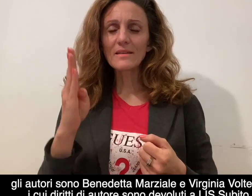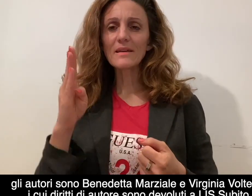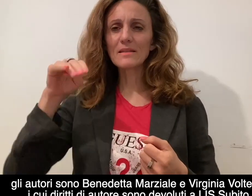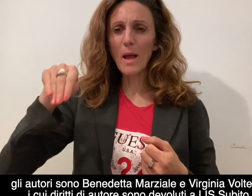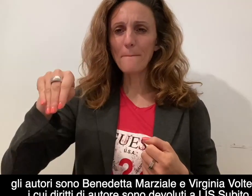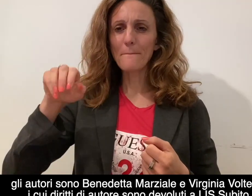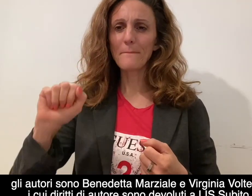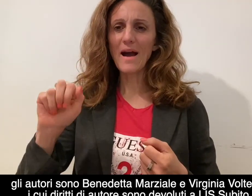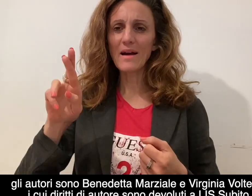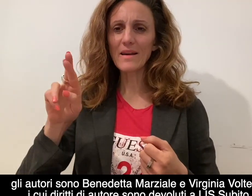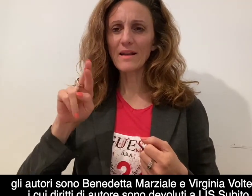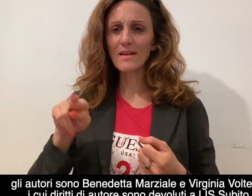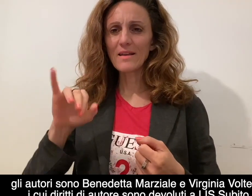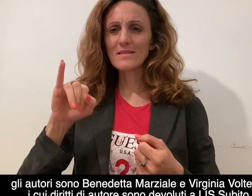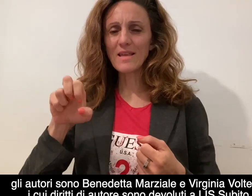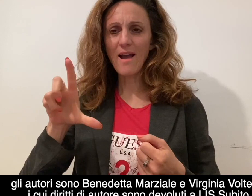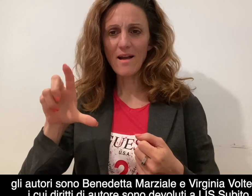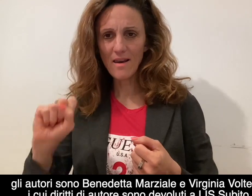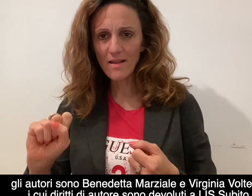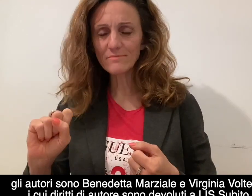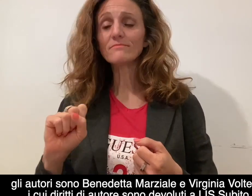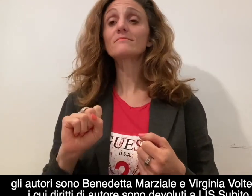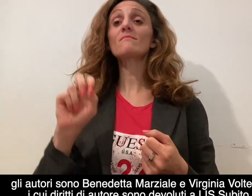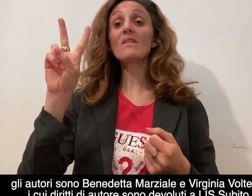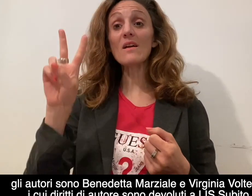marziale e virginia volterra